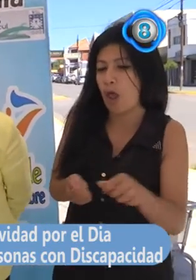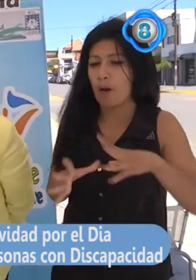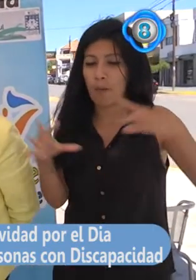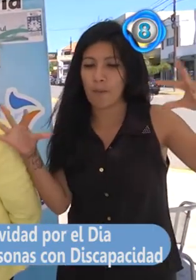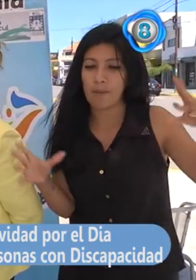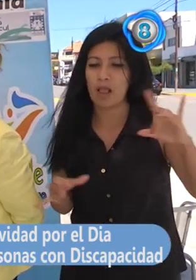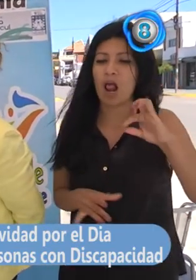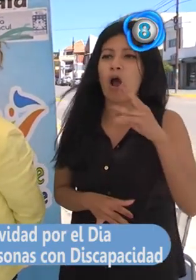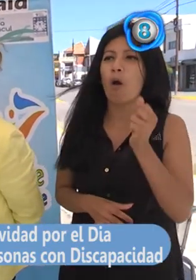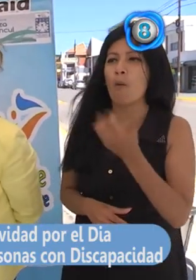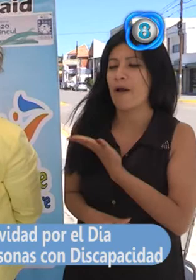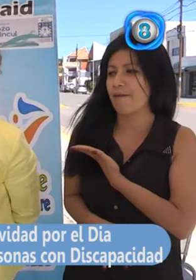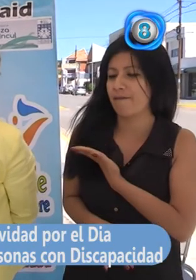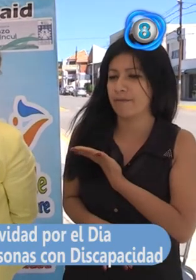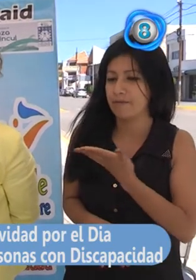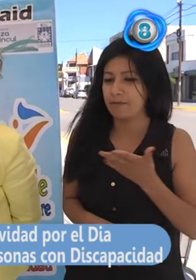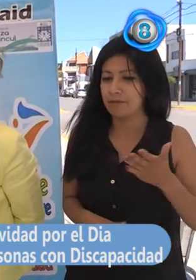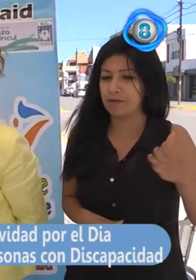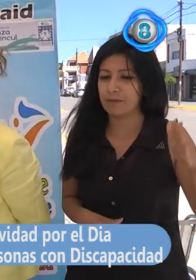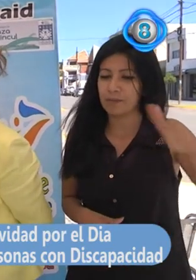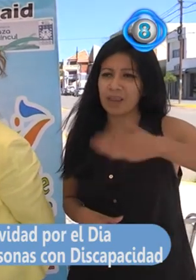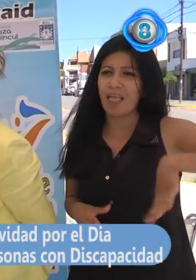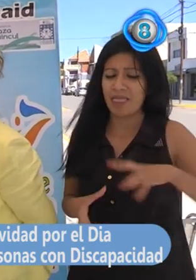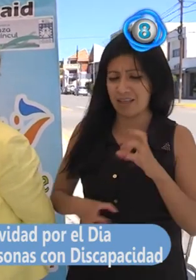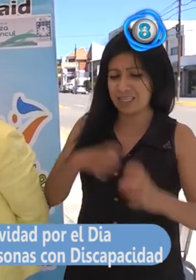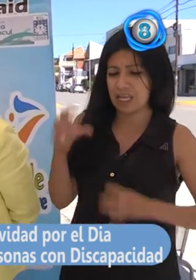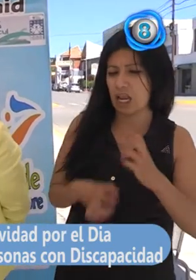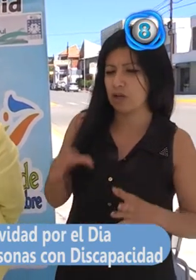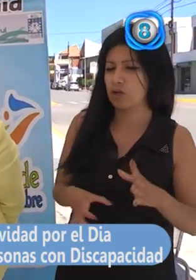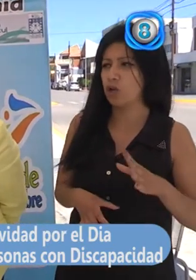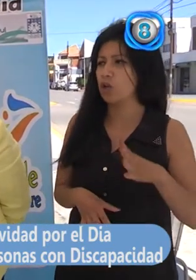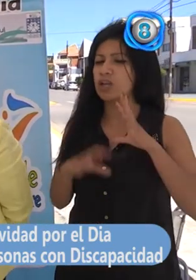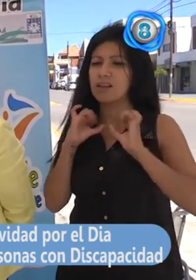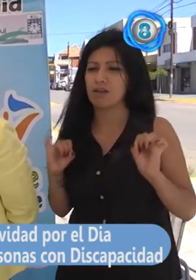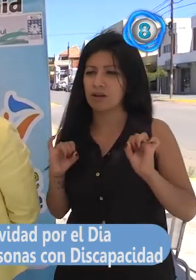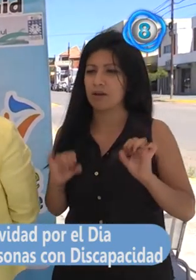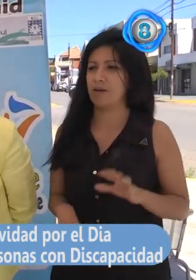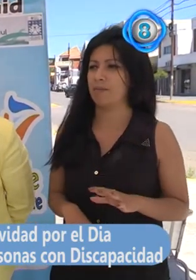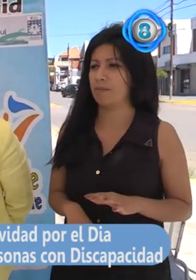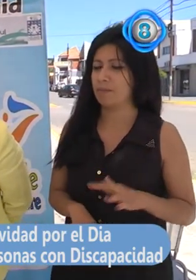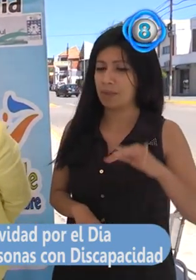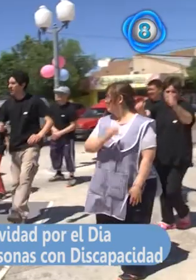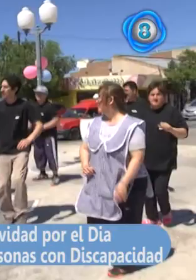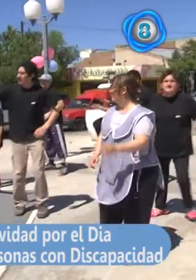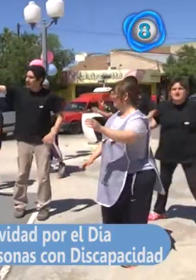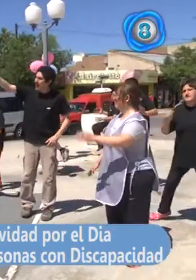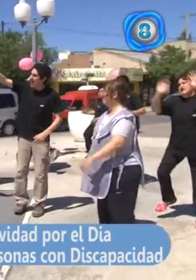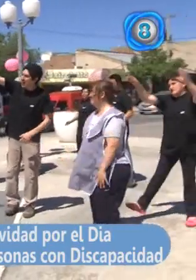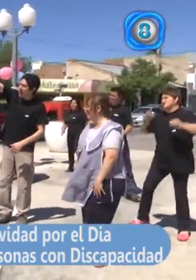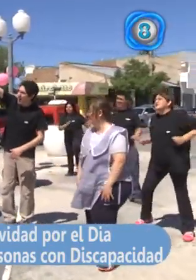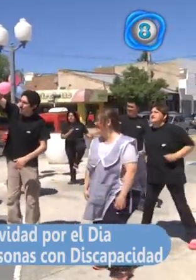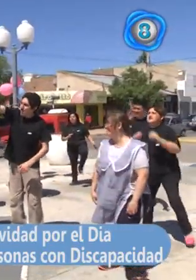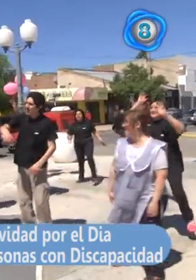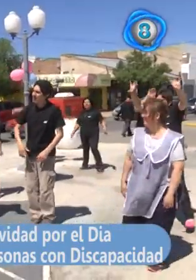la UAF, gente de la Secretaría de Desarrollo Social de Plaza Huíncul. La idea es conmemorar este